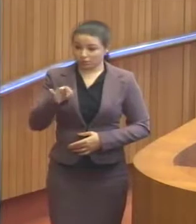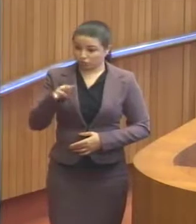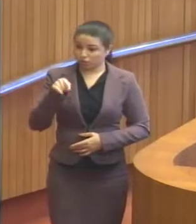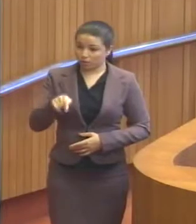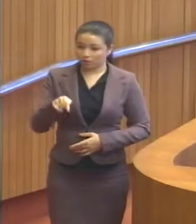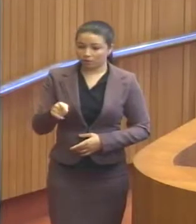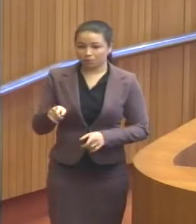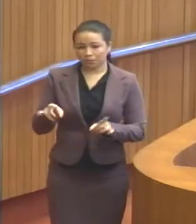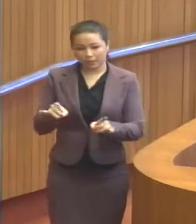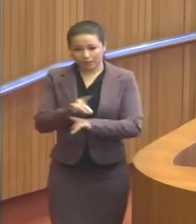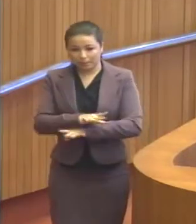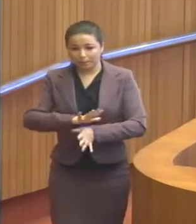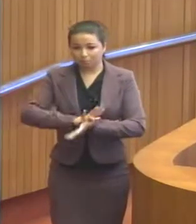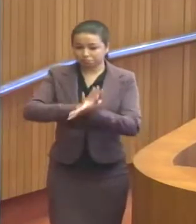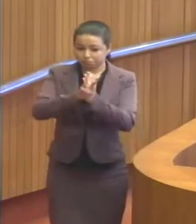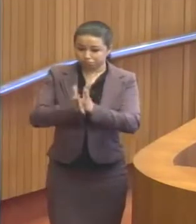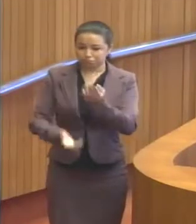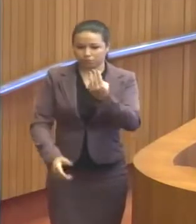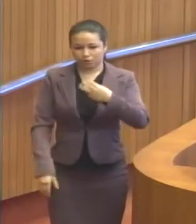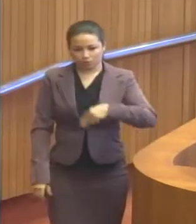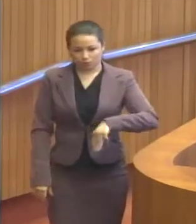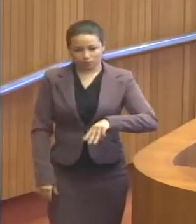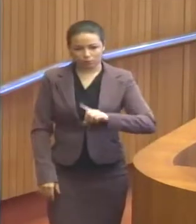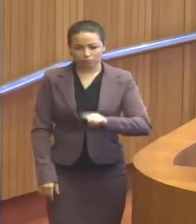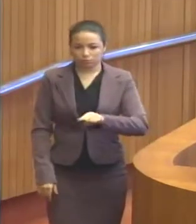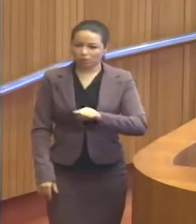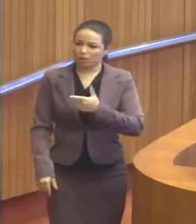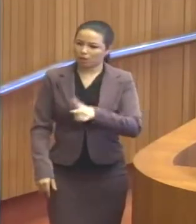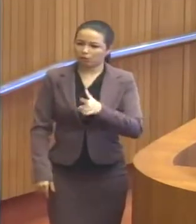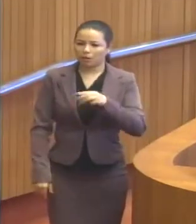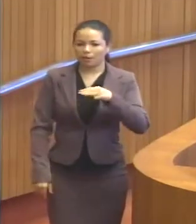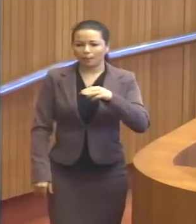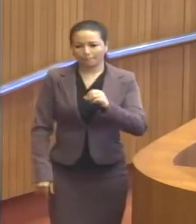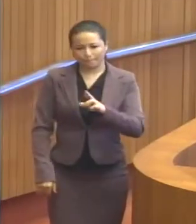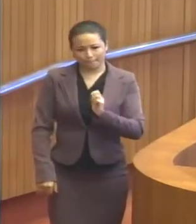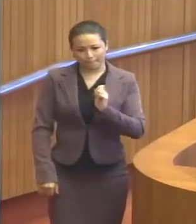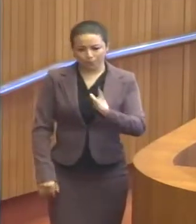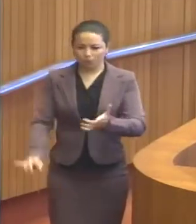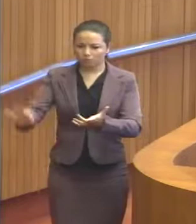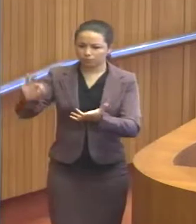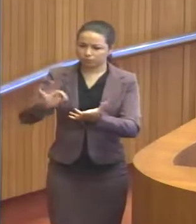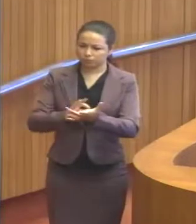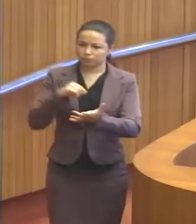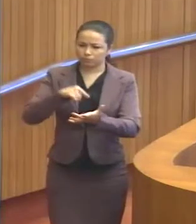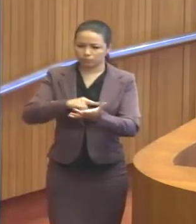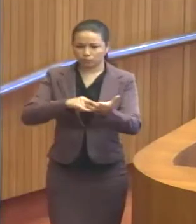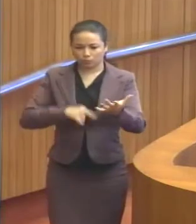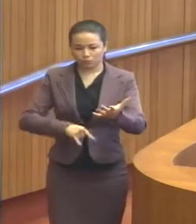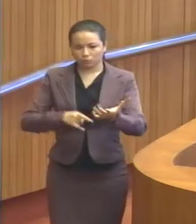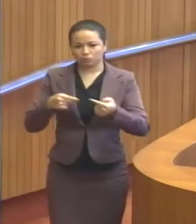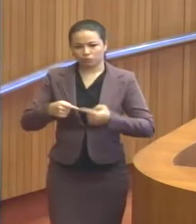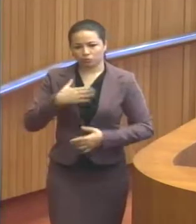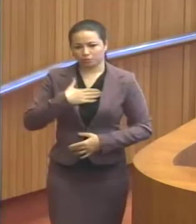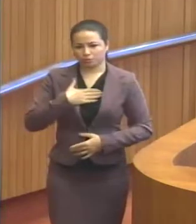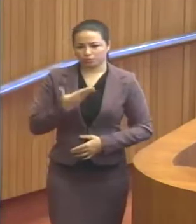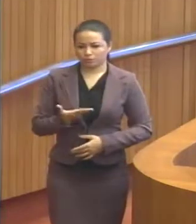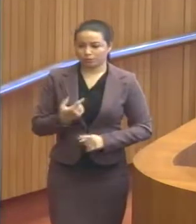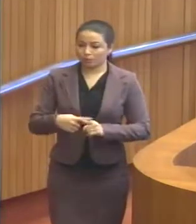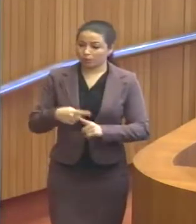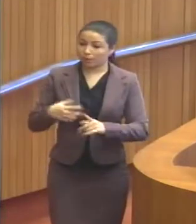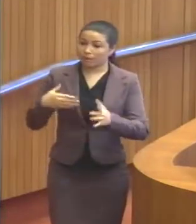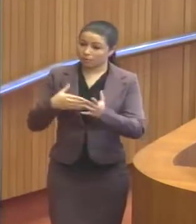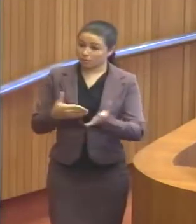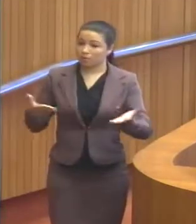candidata ainda para terminar de acabar com o Maranhão. Como eu digo, ela não tem moral para assinar um documento contra o Cotrim, porque